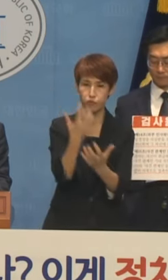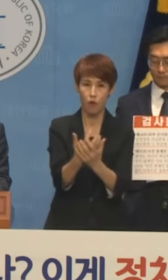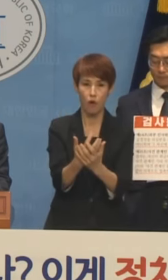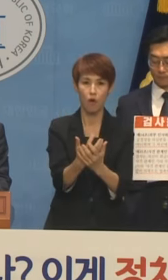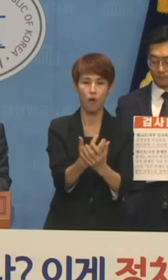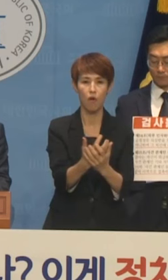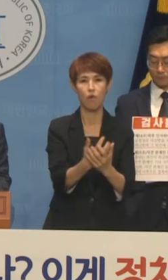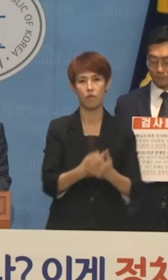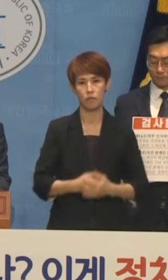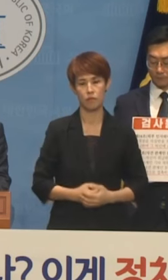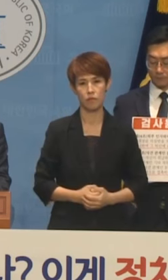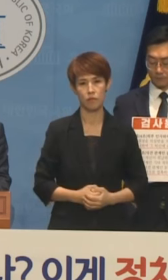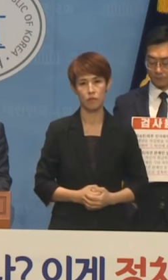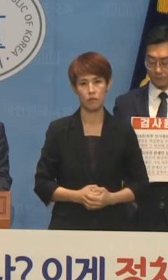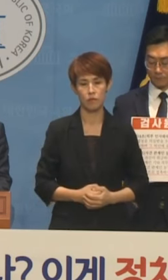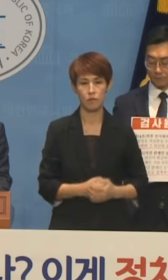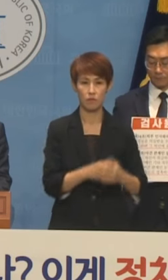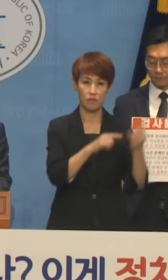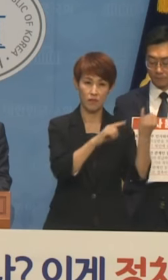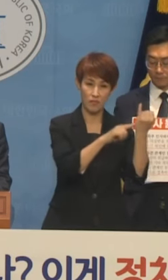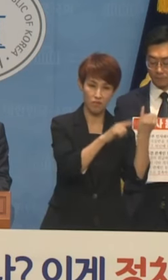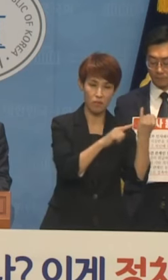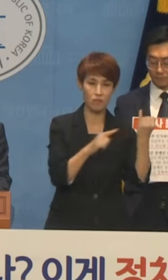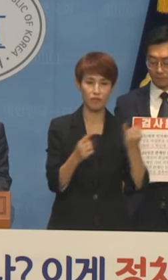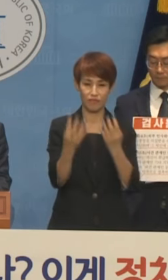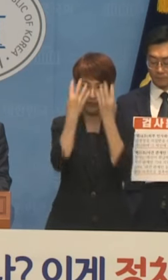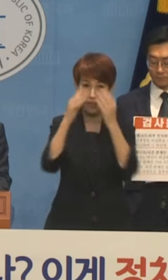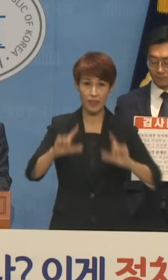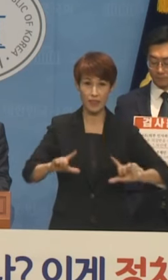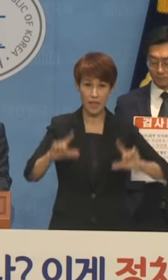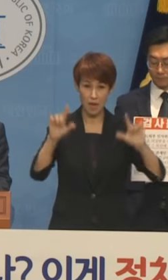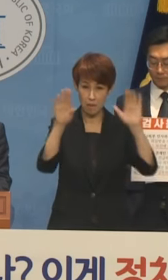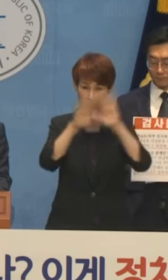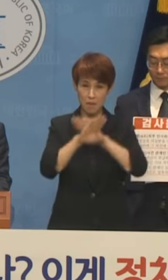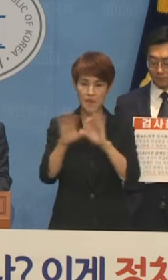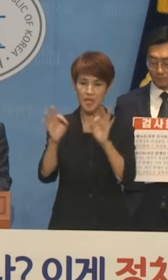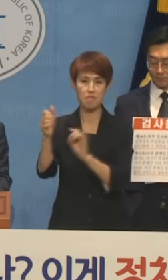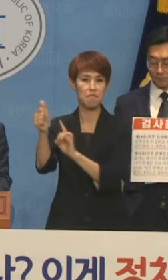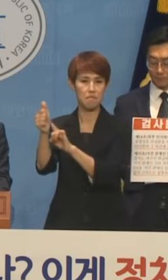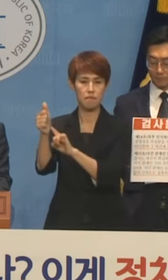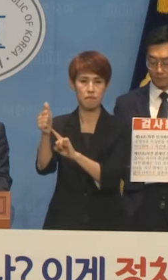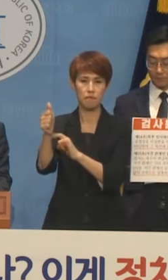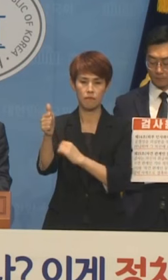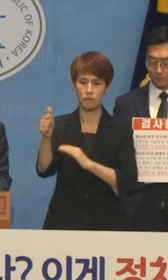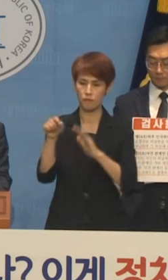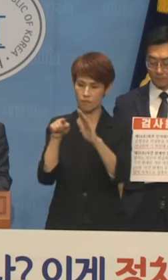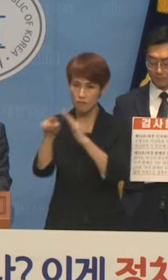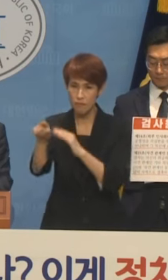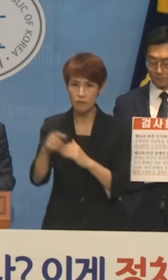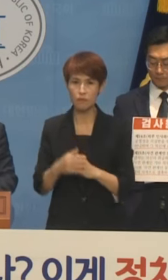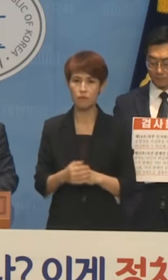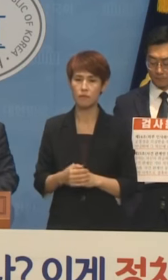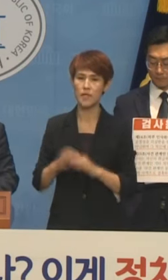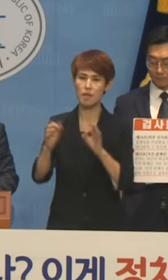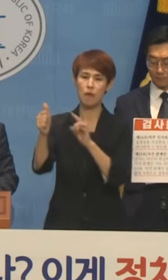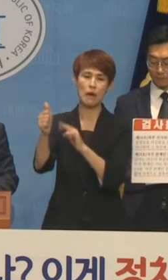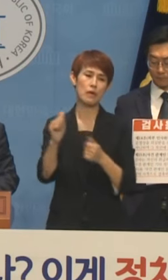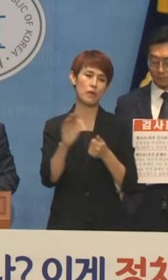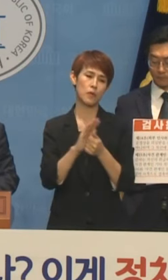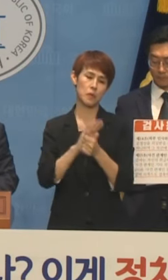합니다. 장시호는 법정 구속된 날 저녁에 김영철 검사실에 와서 김영철로부터